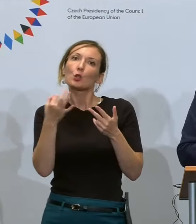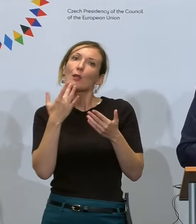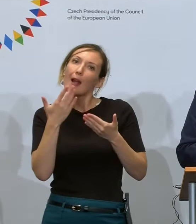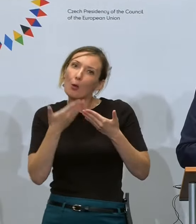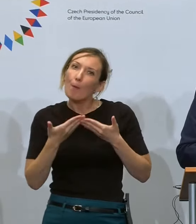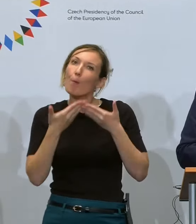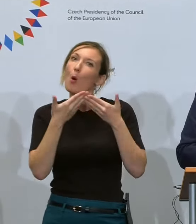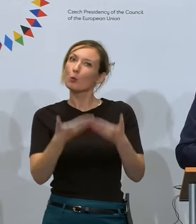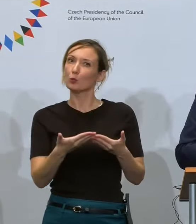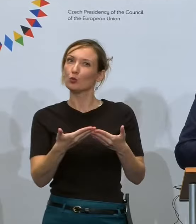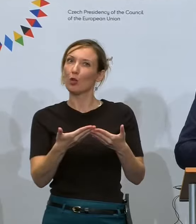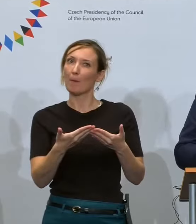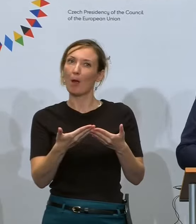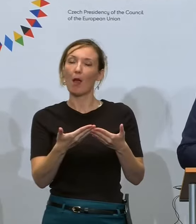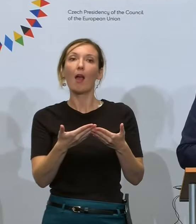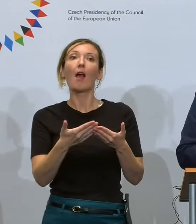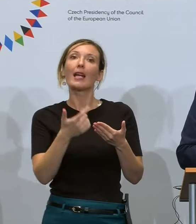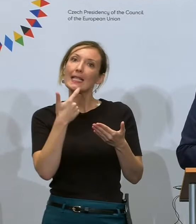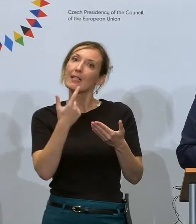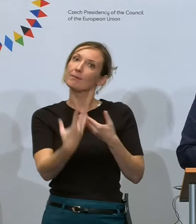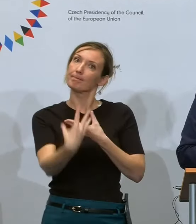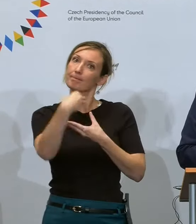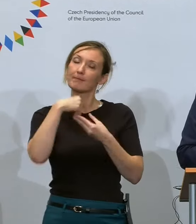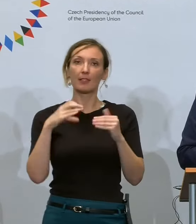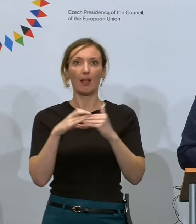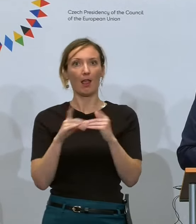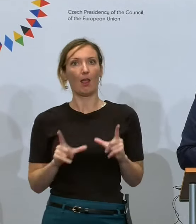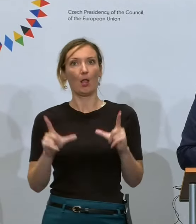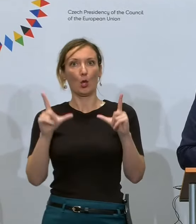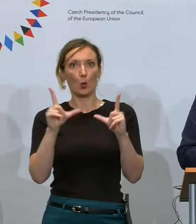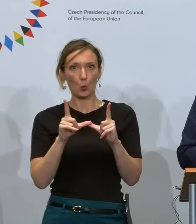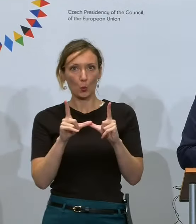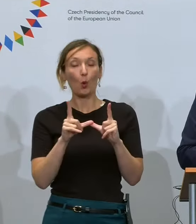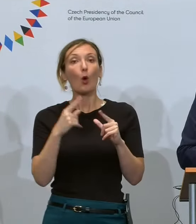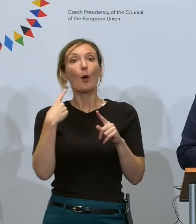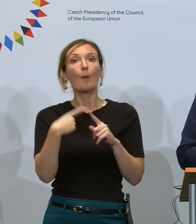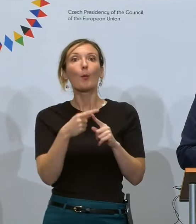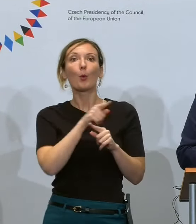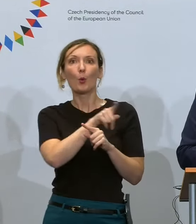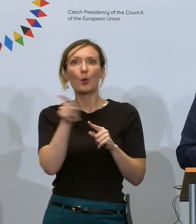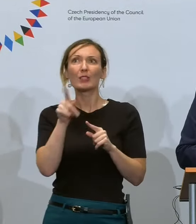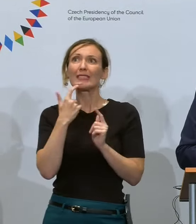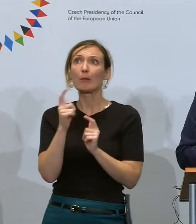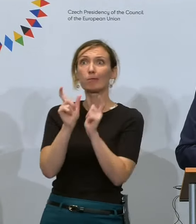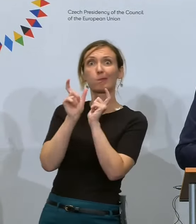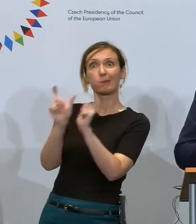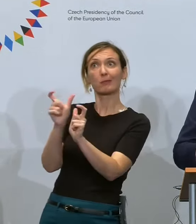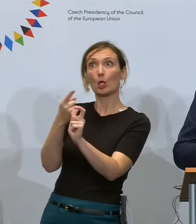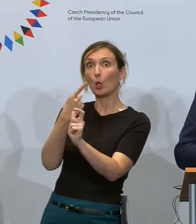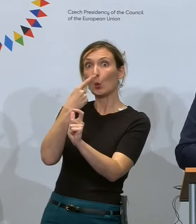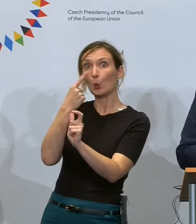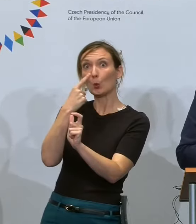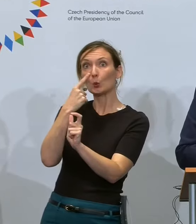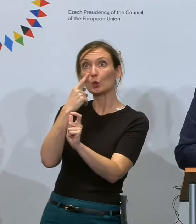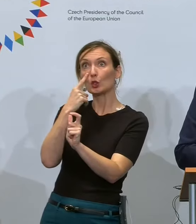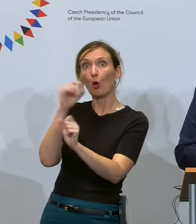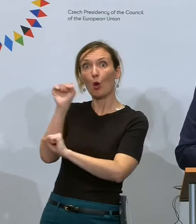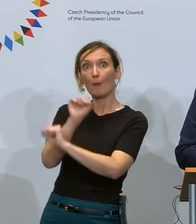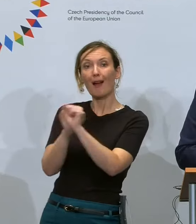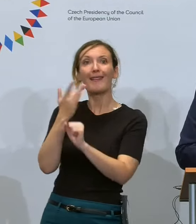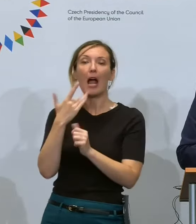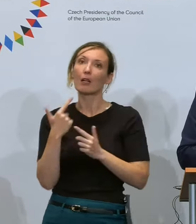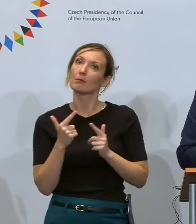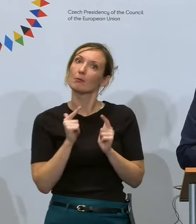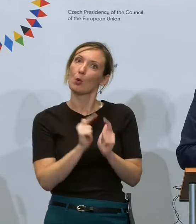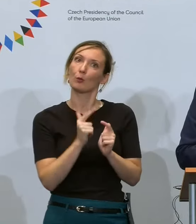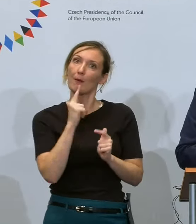unii a jak více pomoci Ukrajině v jejím boji proti ruské agresi. A já bych chtěl říct, že my jsme se shodli,